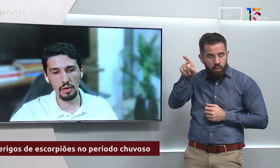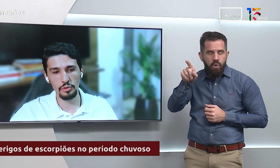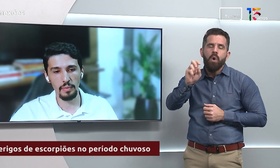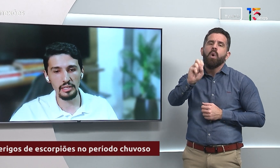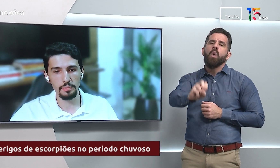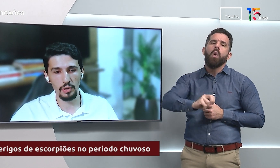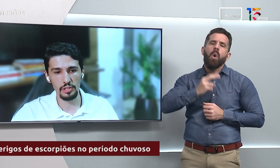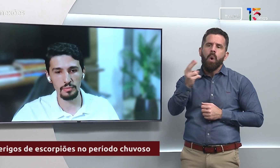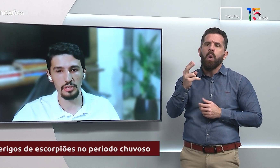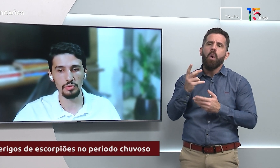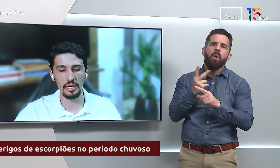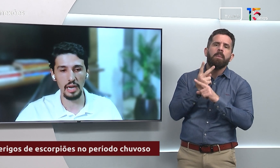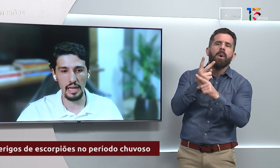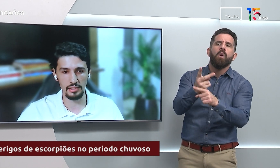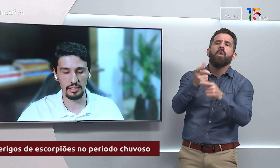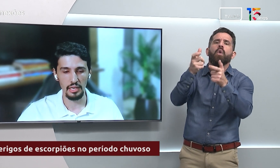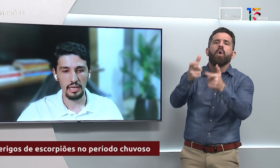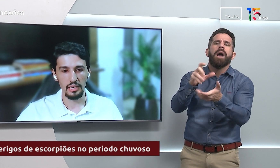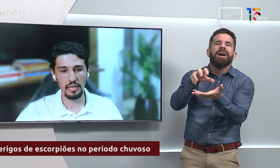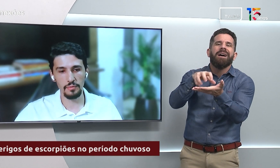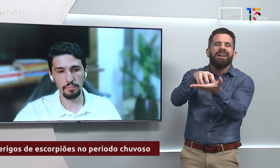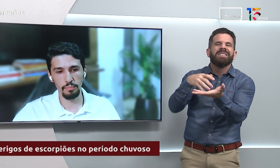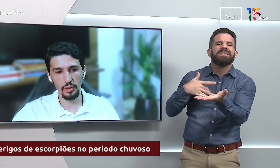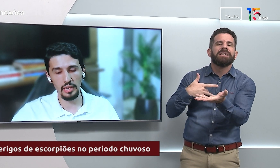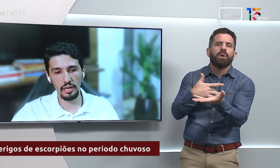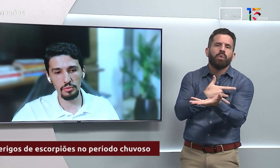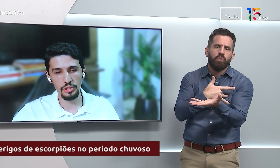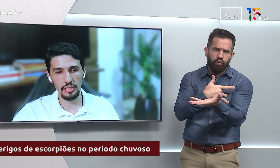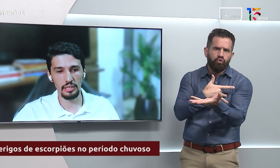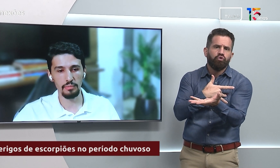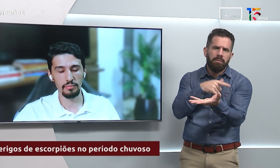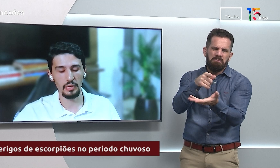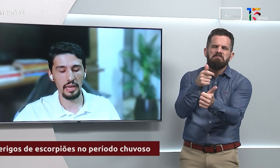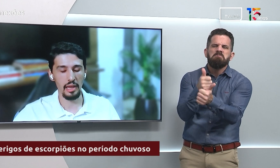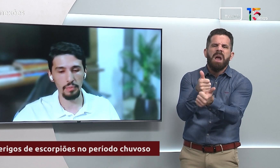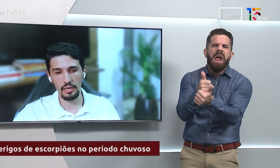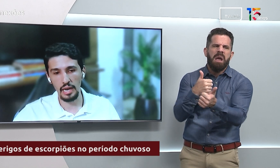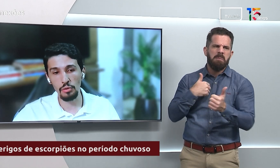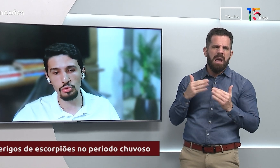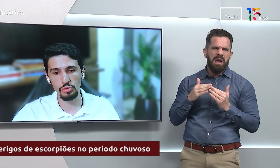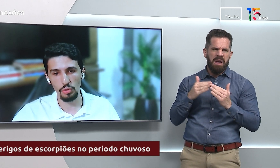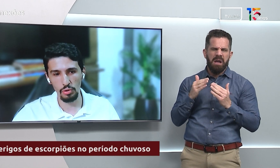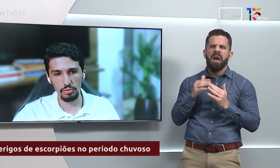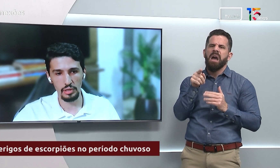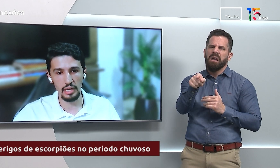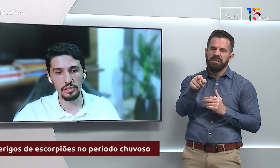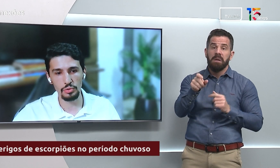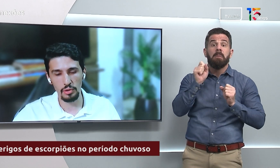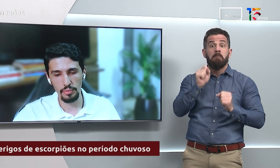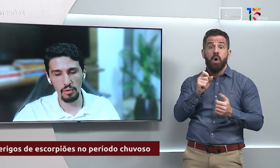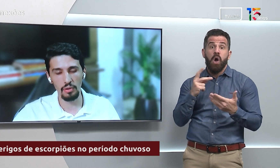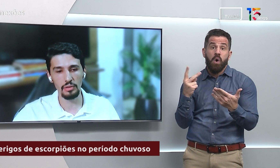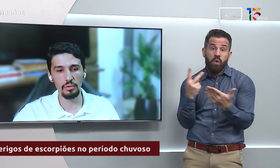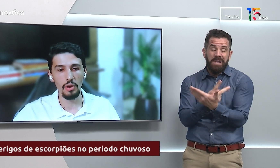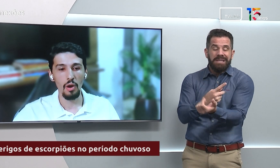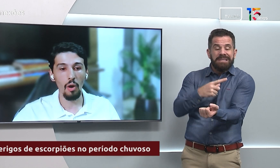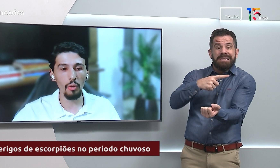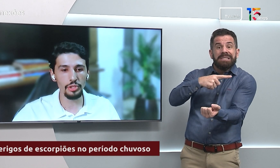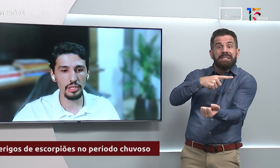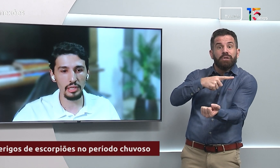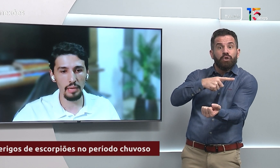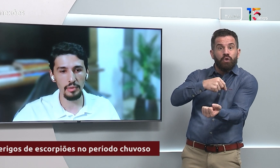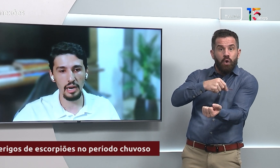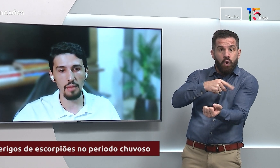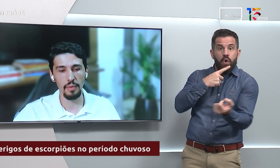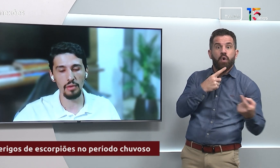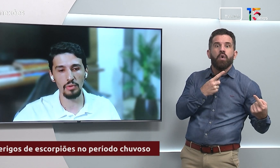local de saúde mais próximo da sua casa, que eles poderão te aplicar o soro anti-escorpiônico ou